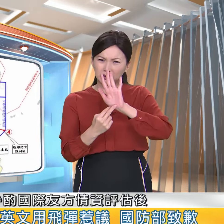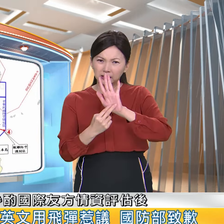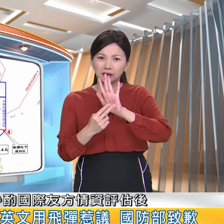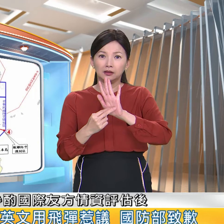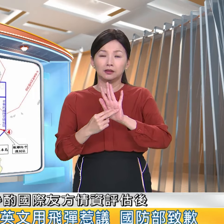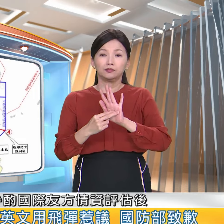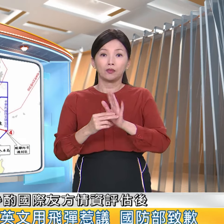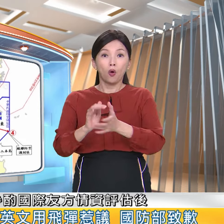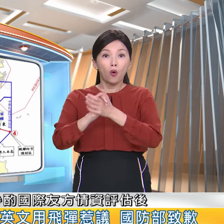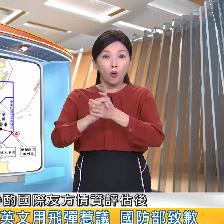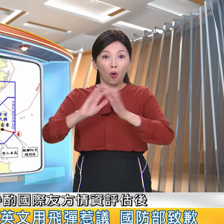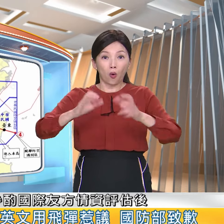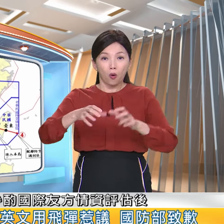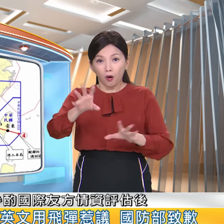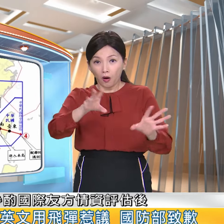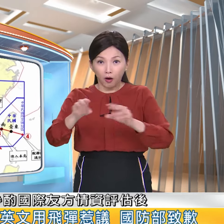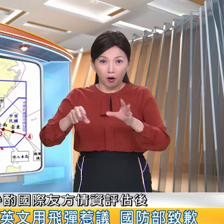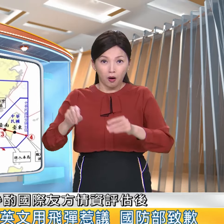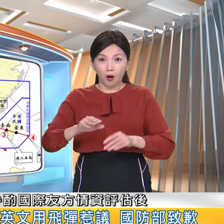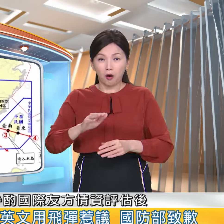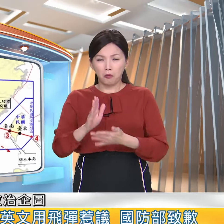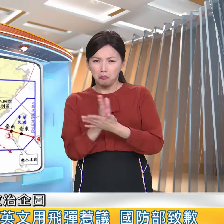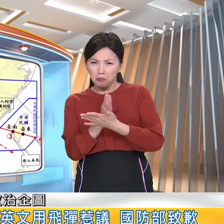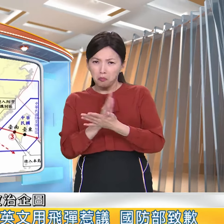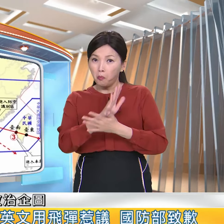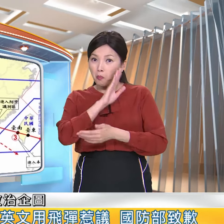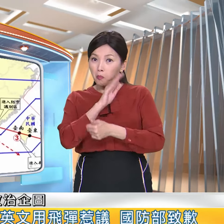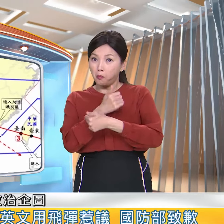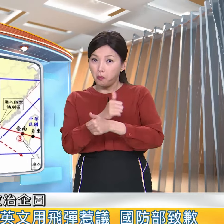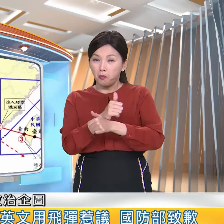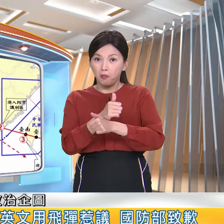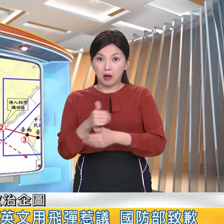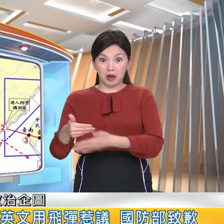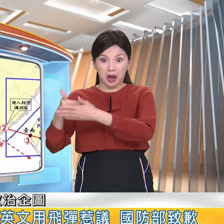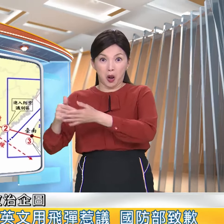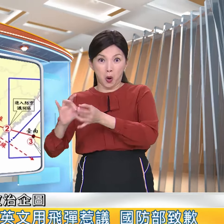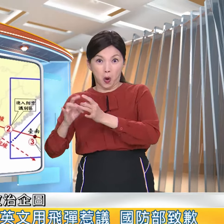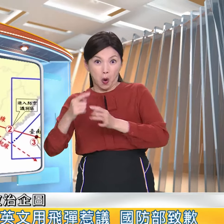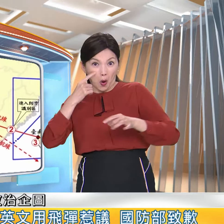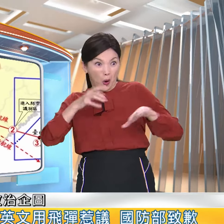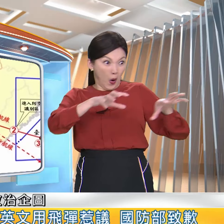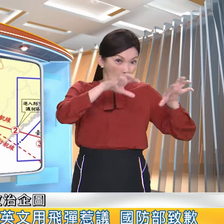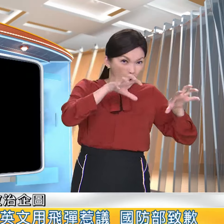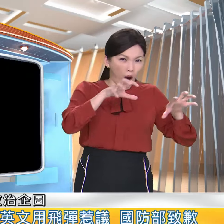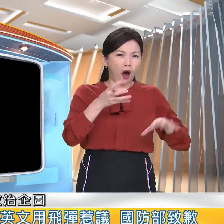方情资评估后，研判可排除政治企图。